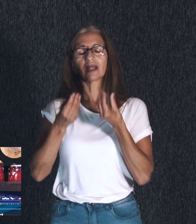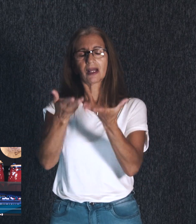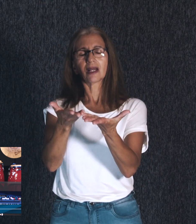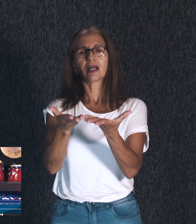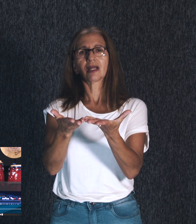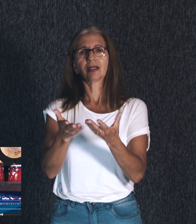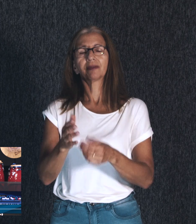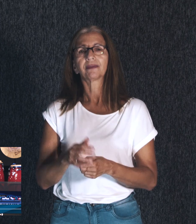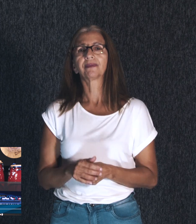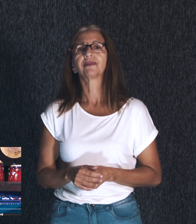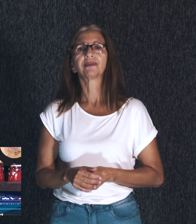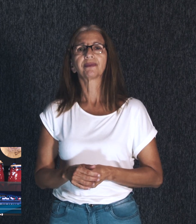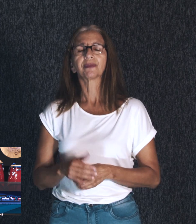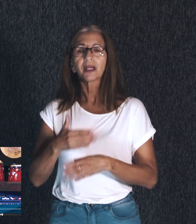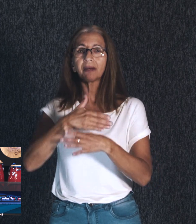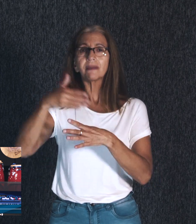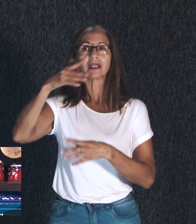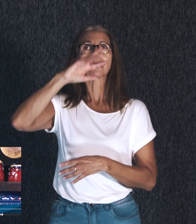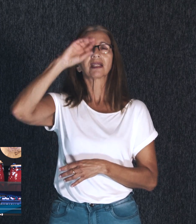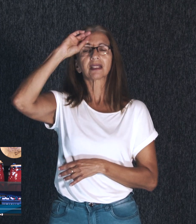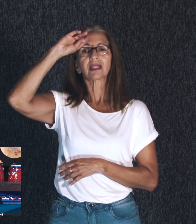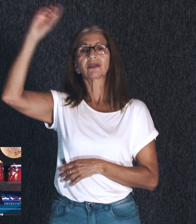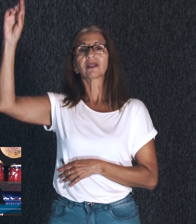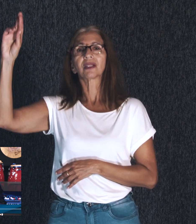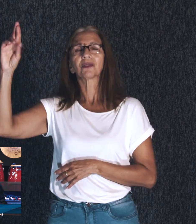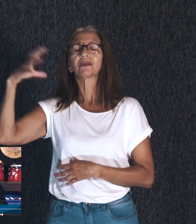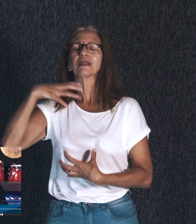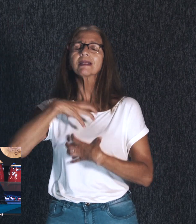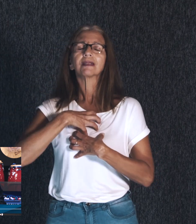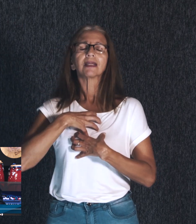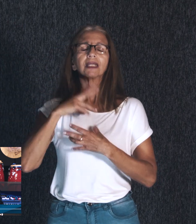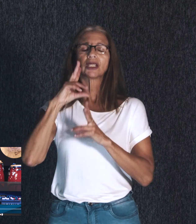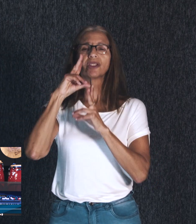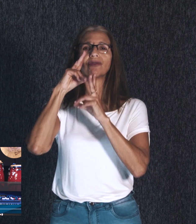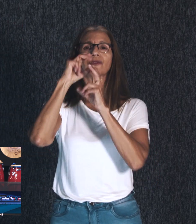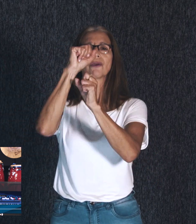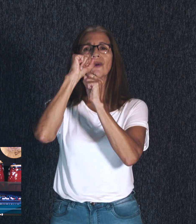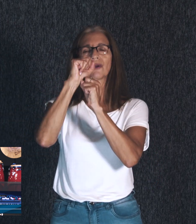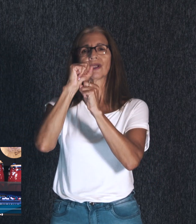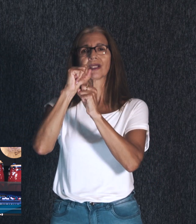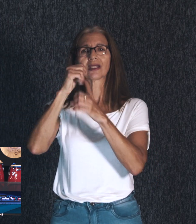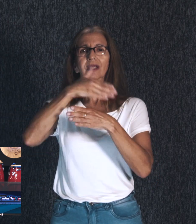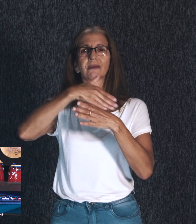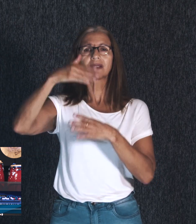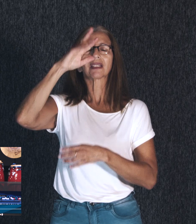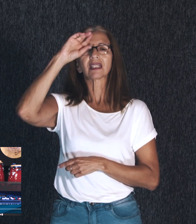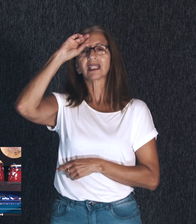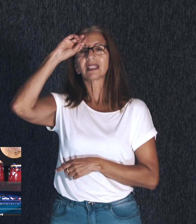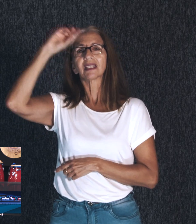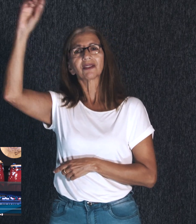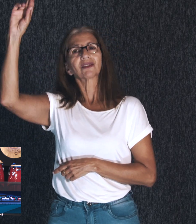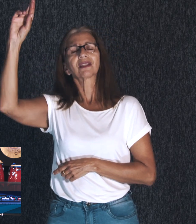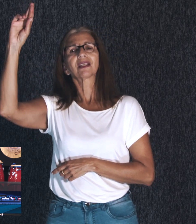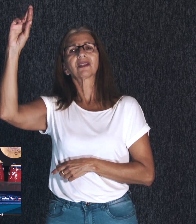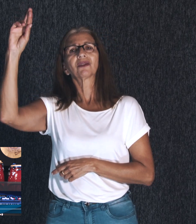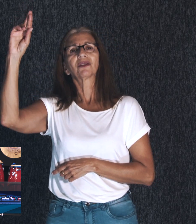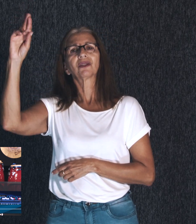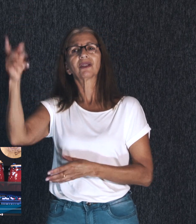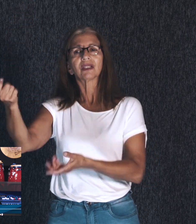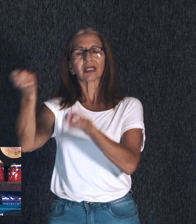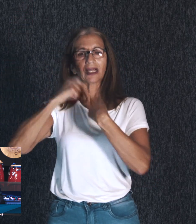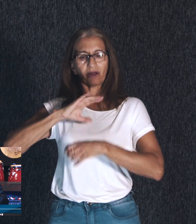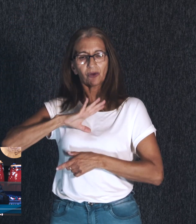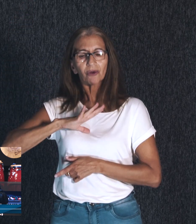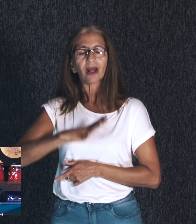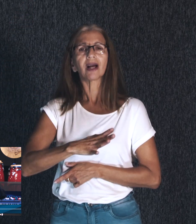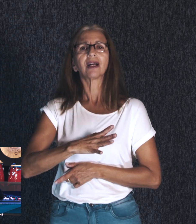Aleluia, aleluia. É a presença do Senhor que nos fortalece. É a presença do Senhor. Ele está no controle da nossa vida.